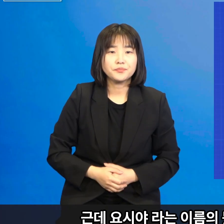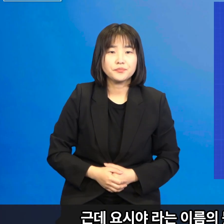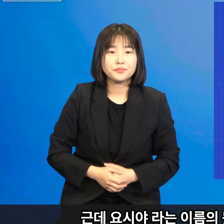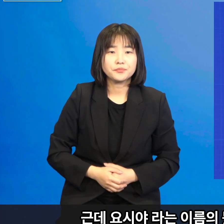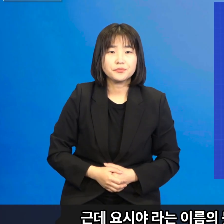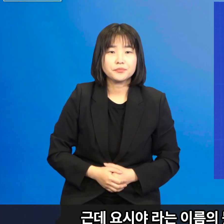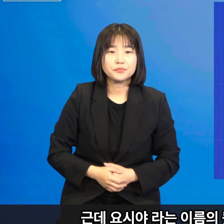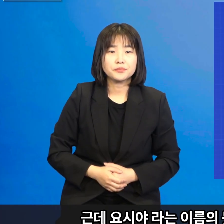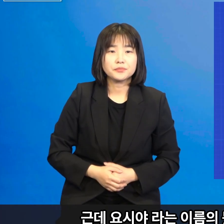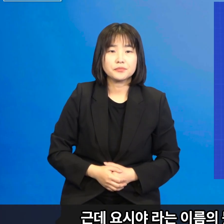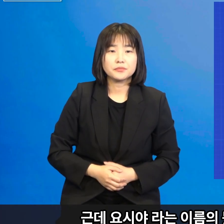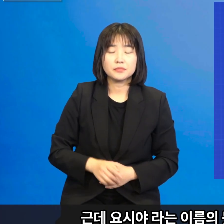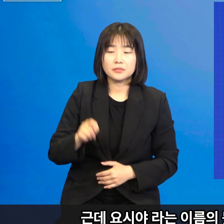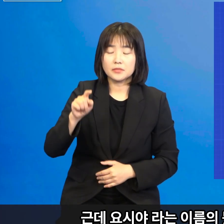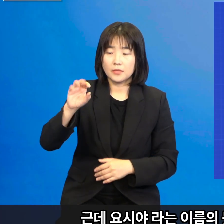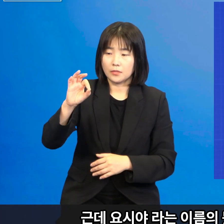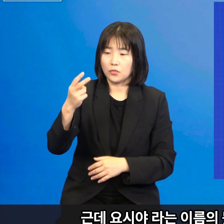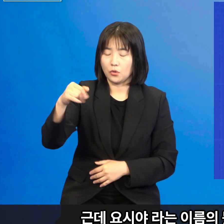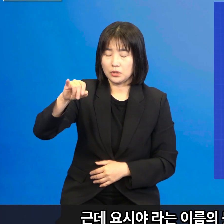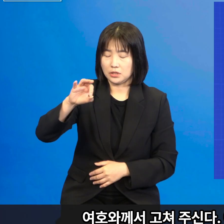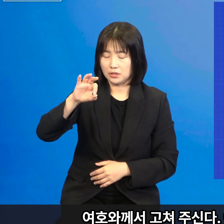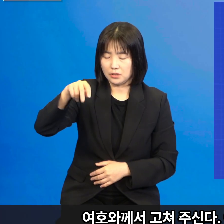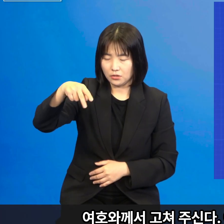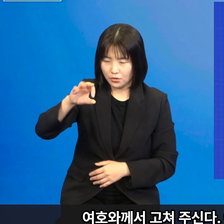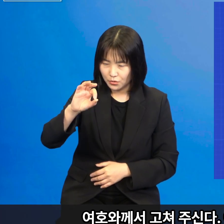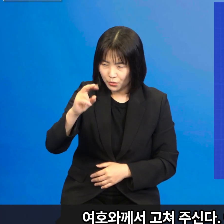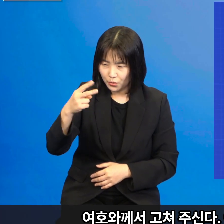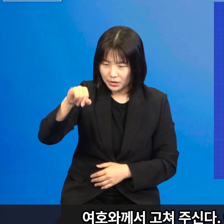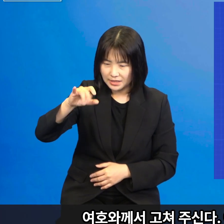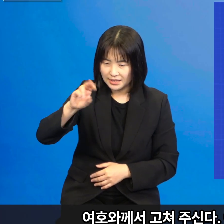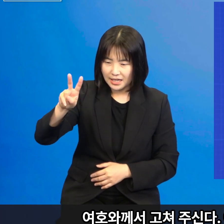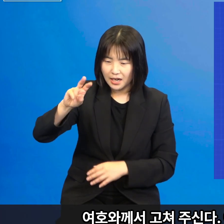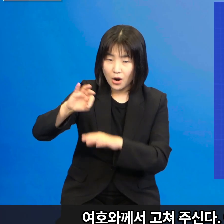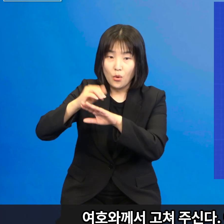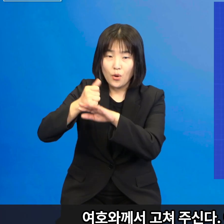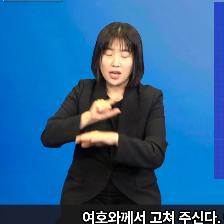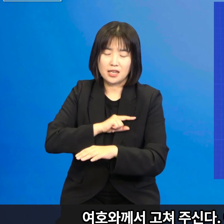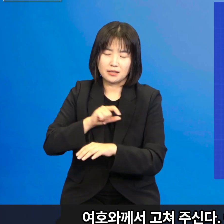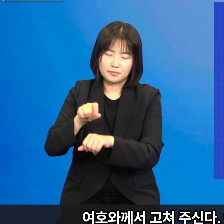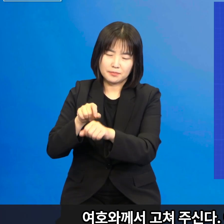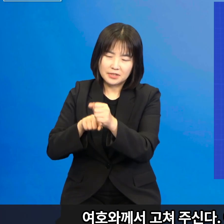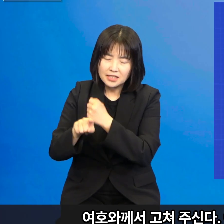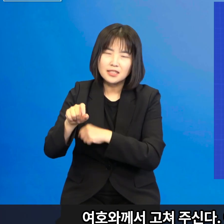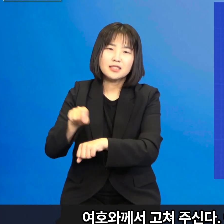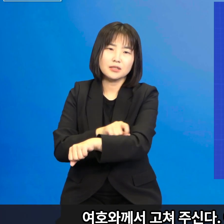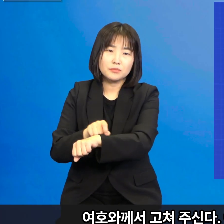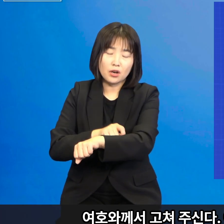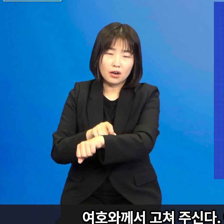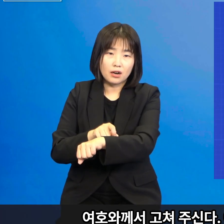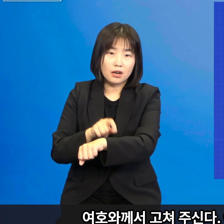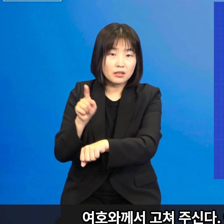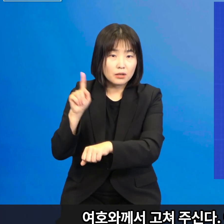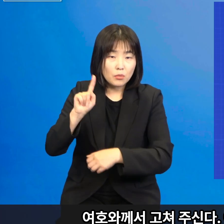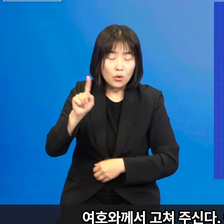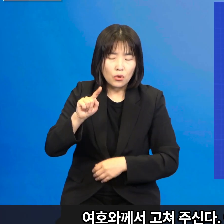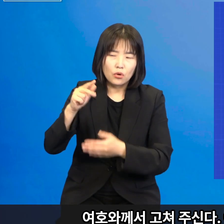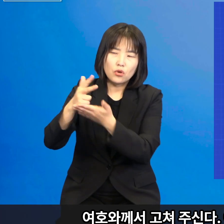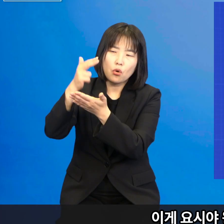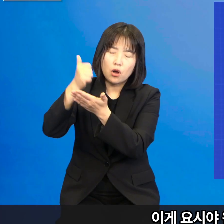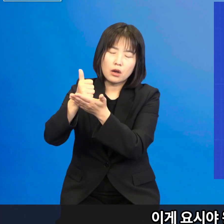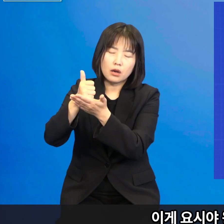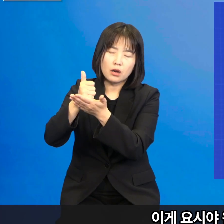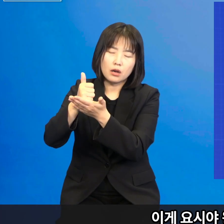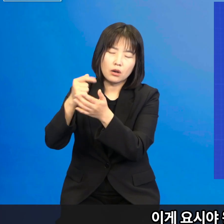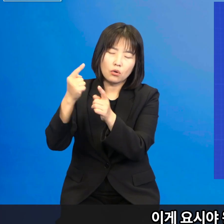이름의 뜻이 참 굉장히 특별합니다. 여호와께서 고쳐주신다, 여호와께서 지지해